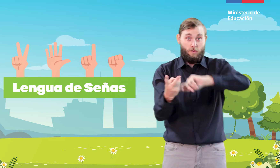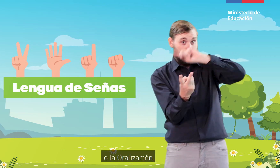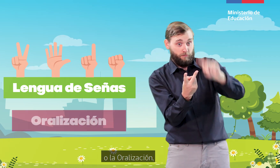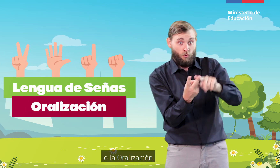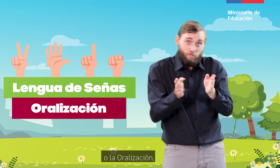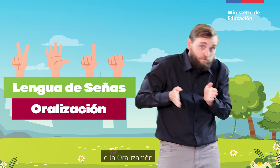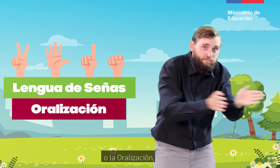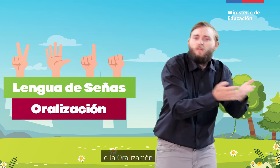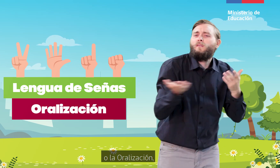o la oralización